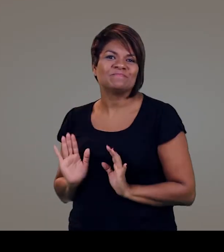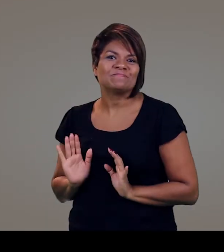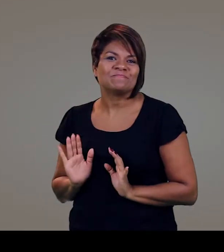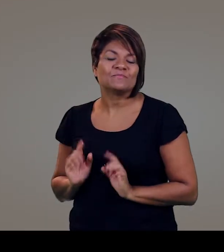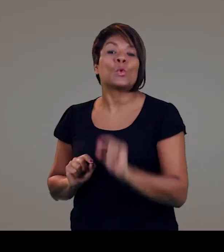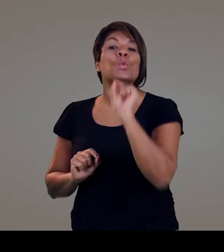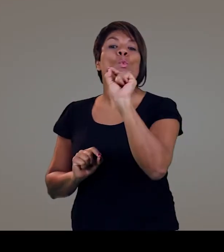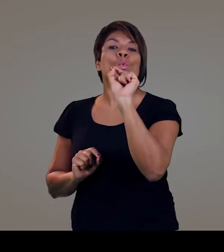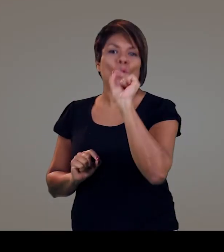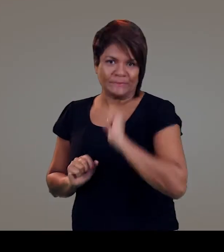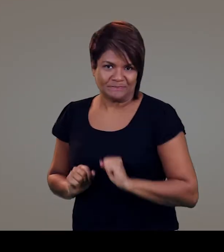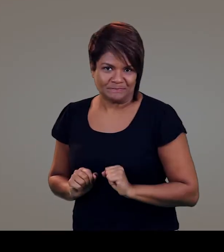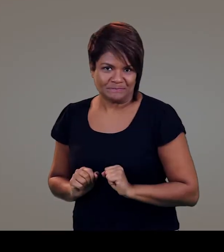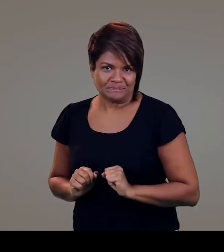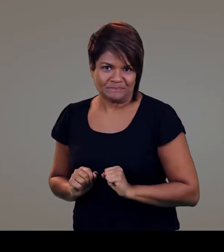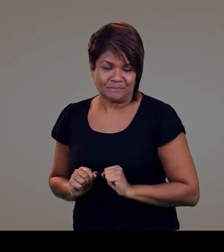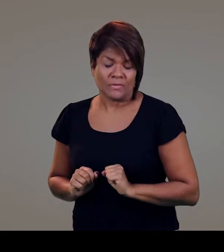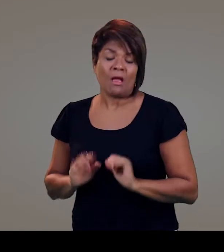delas é o